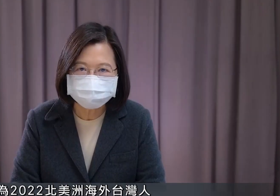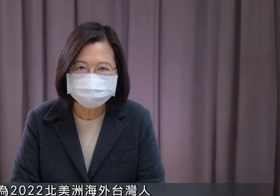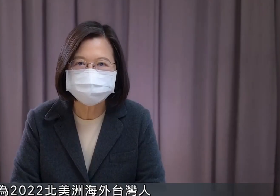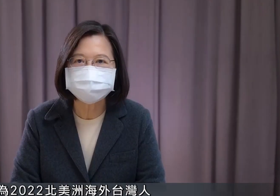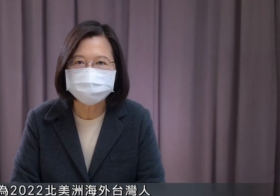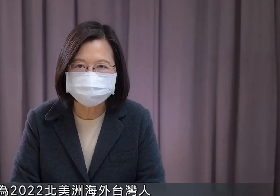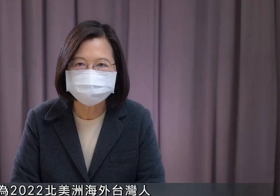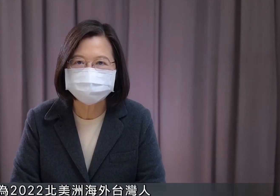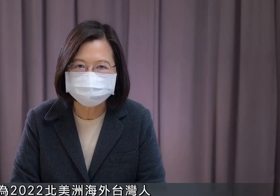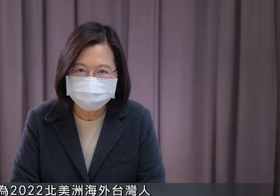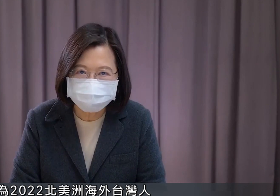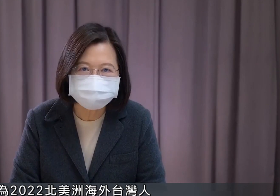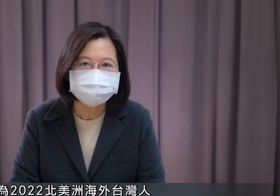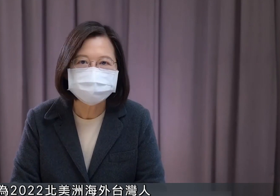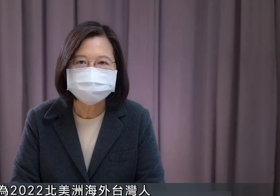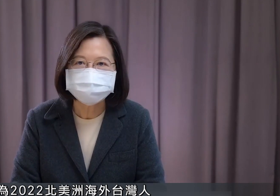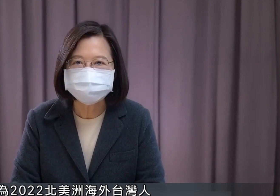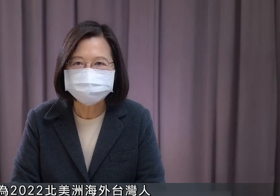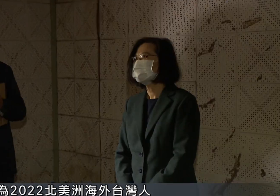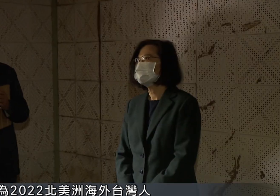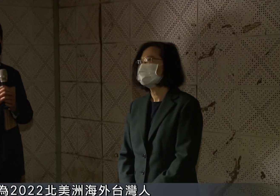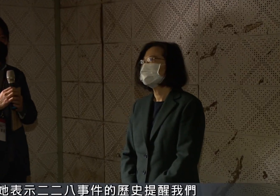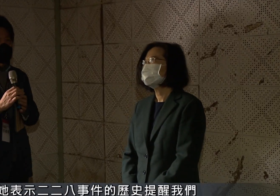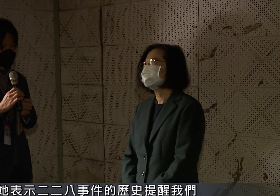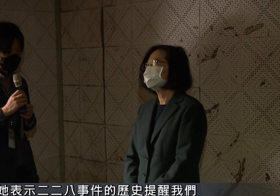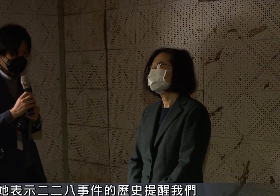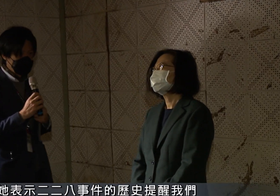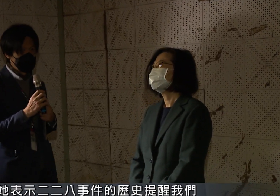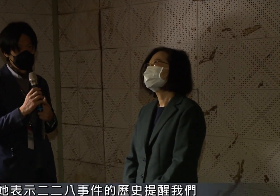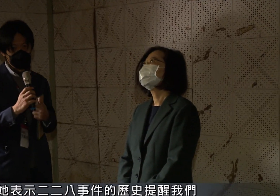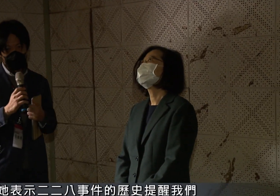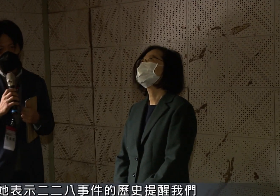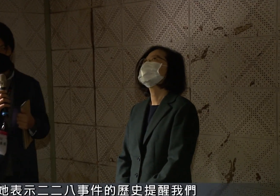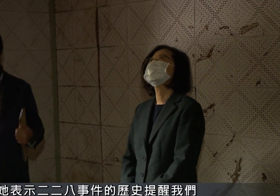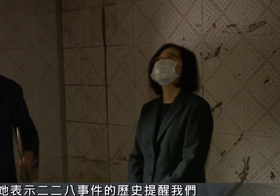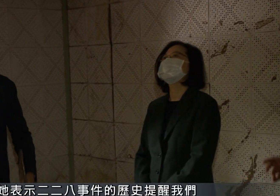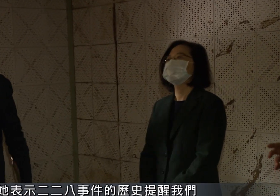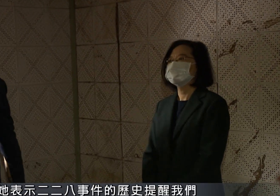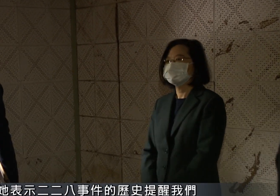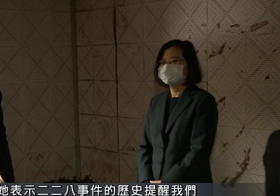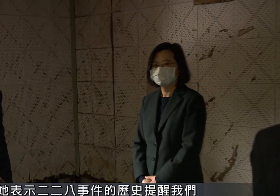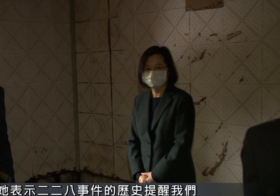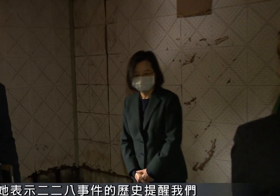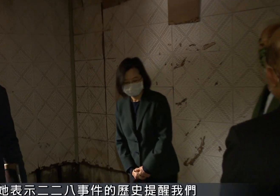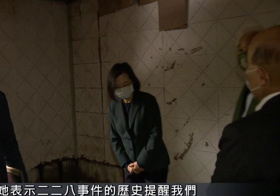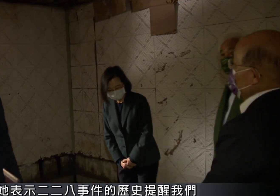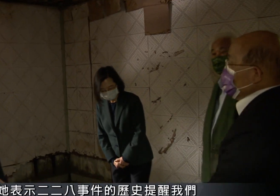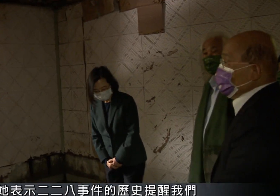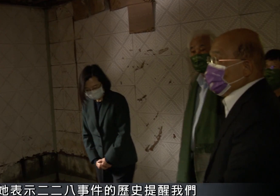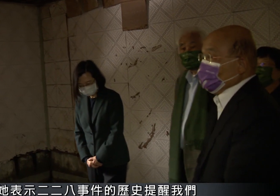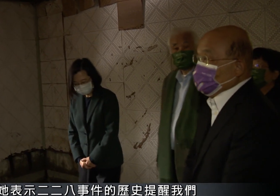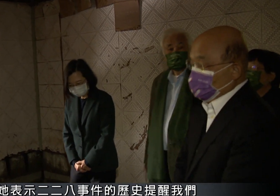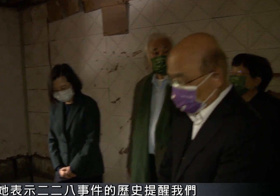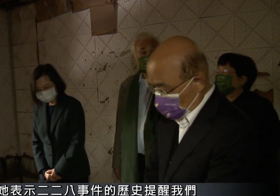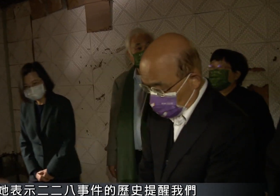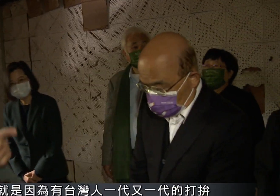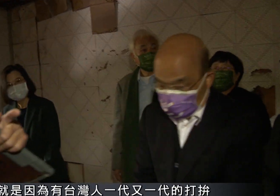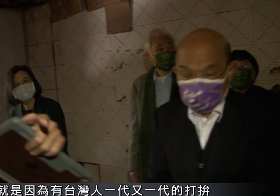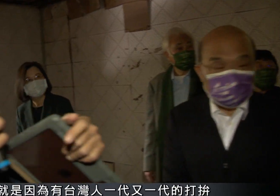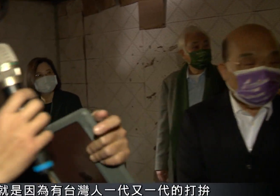22875周年纪念会致辞。他表示，228事件的历史提醒我们，台湾可以走向民主发展，就是因为有台湾